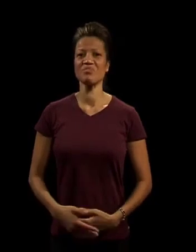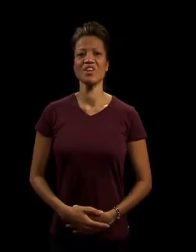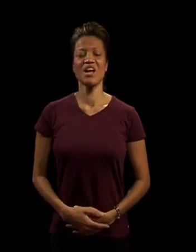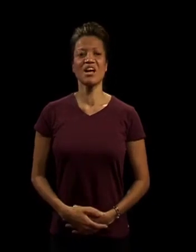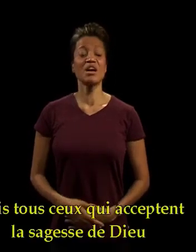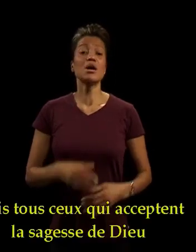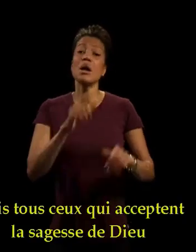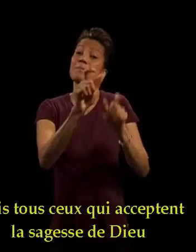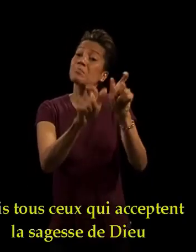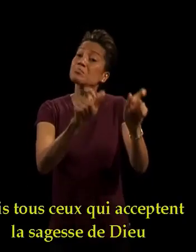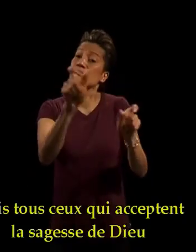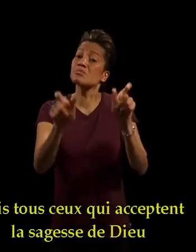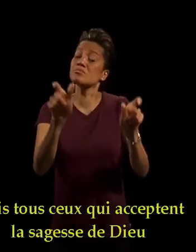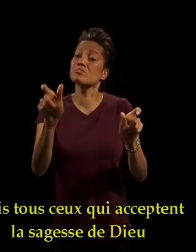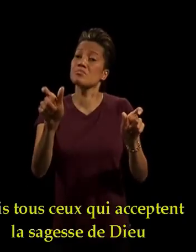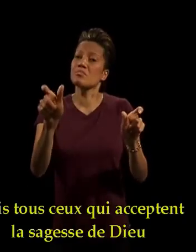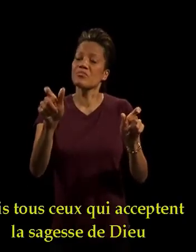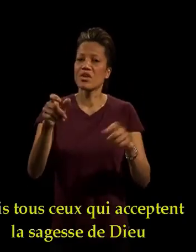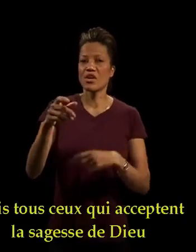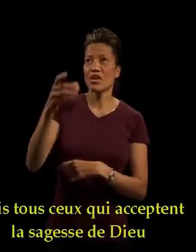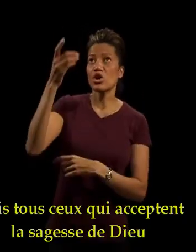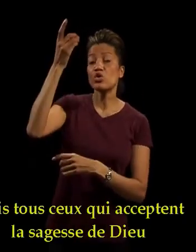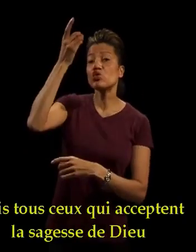Mais tous ceux qui acceptent la sagesse de Dieu